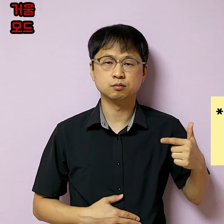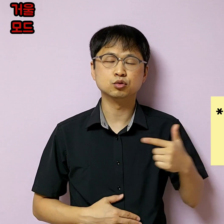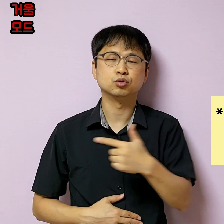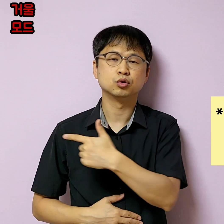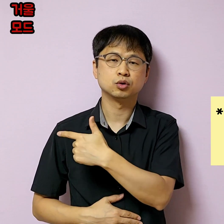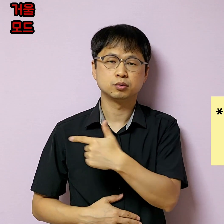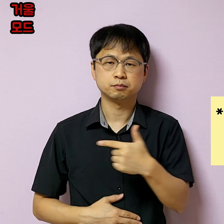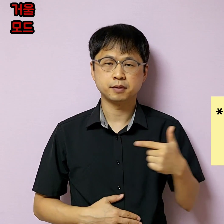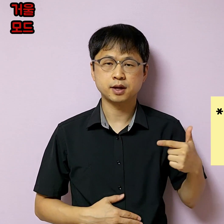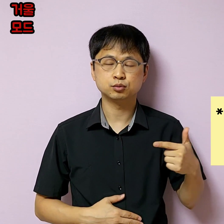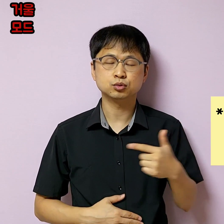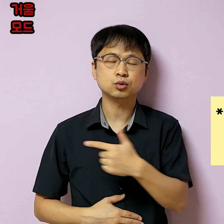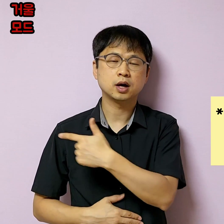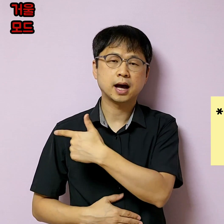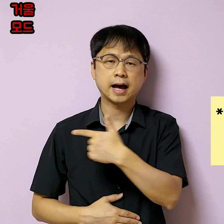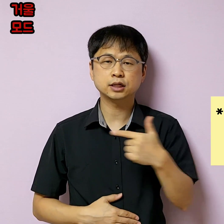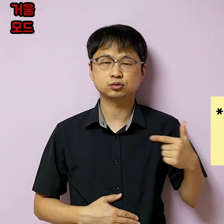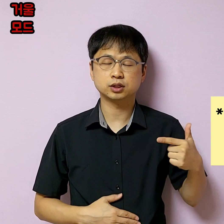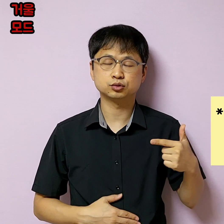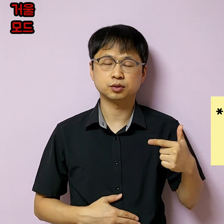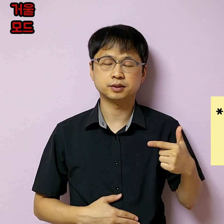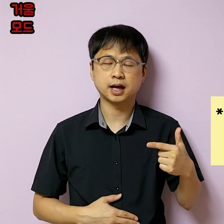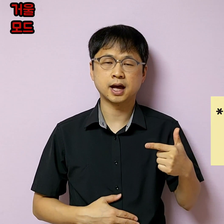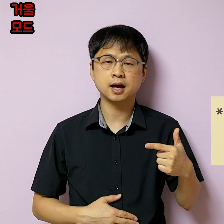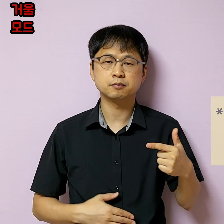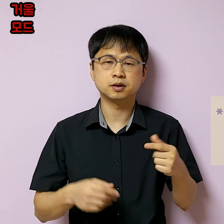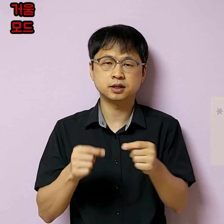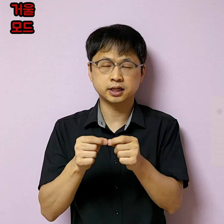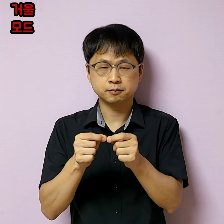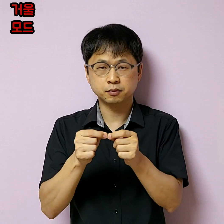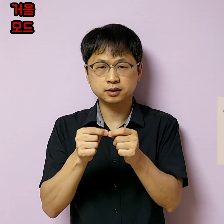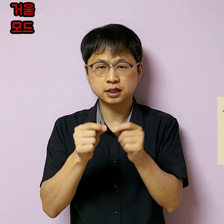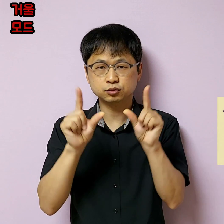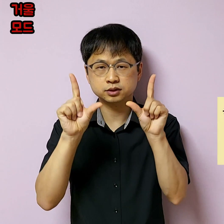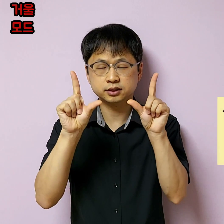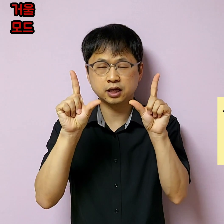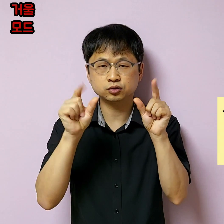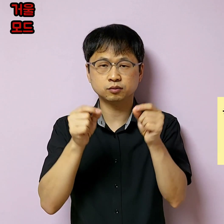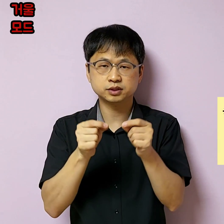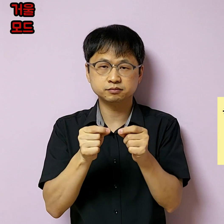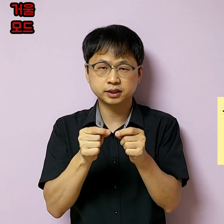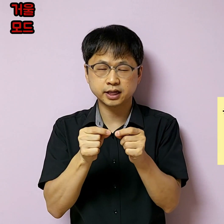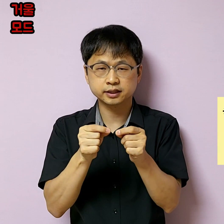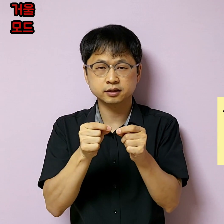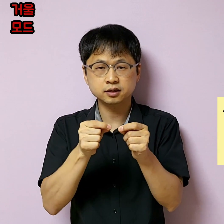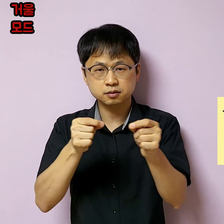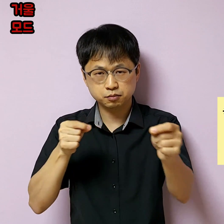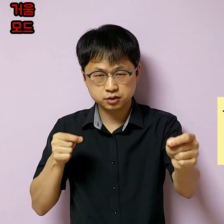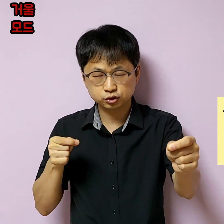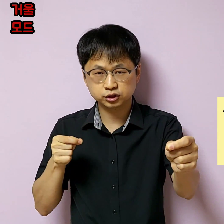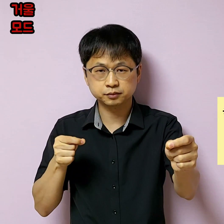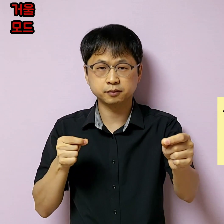너무, 매우, 아주라는 수어입니다. 멀리, 멀다 수어는 양손 엄지검지의 간격을 벌려주시면